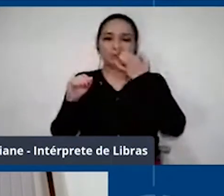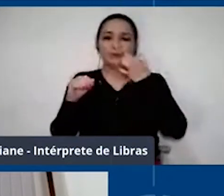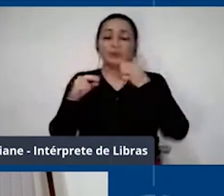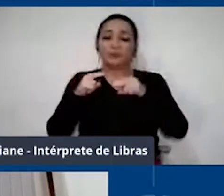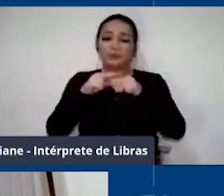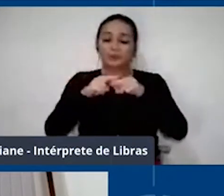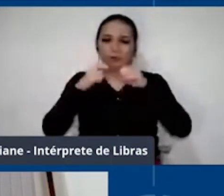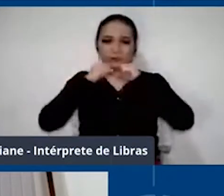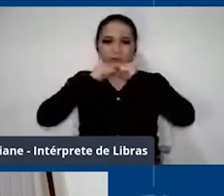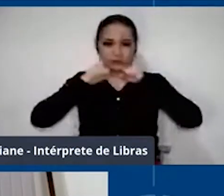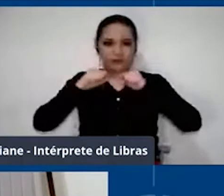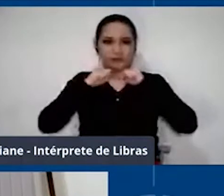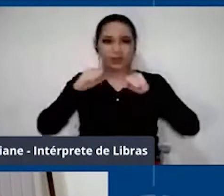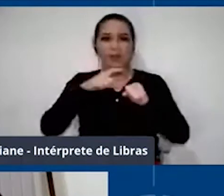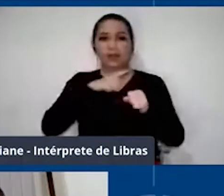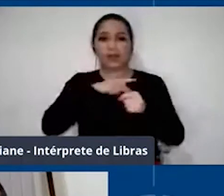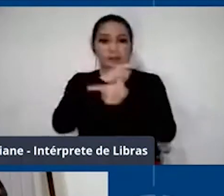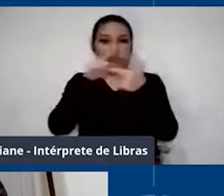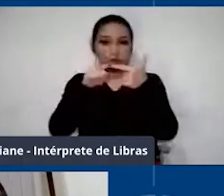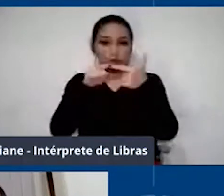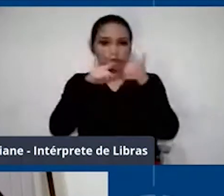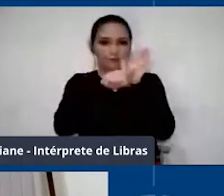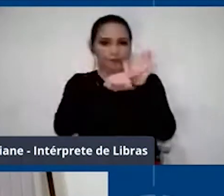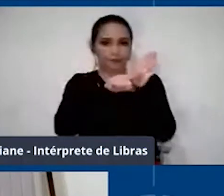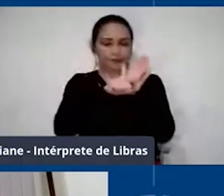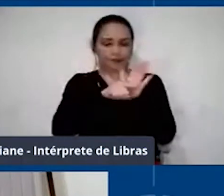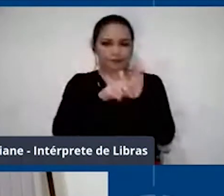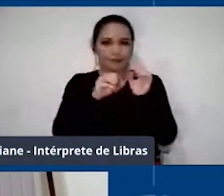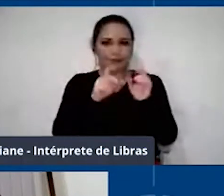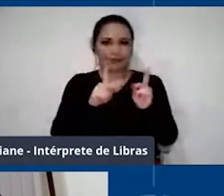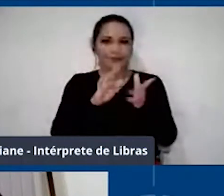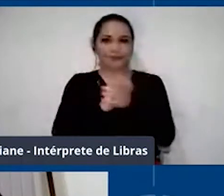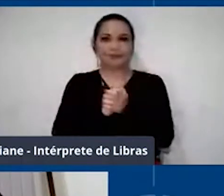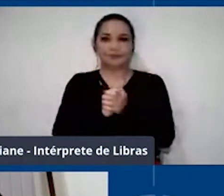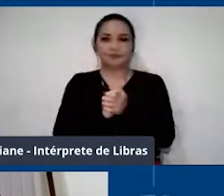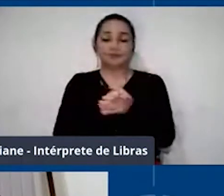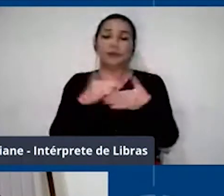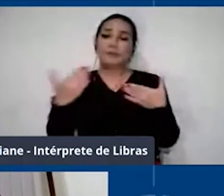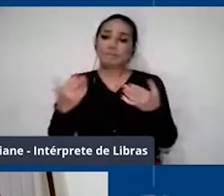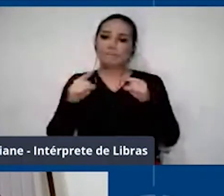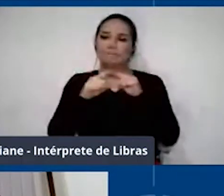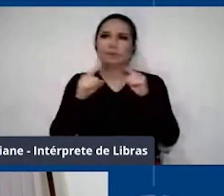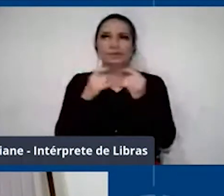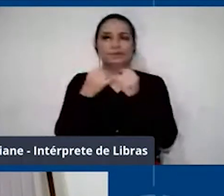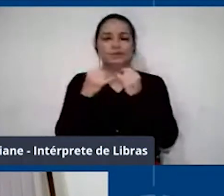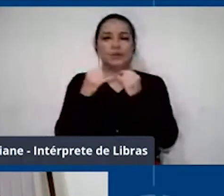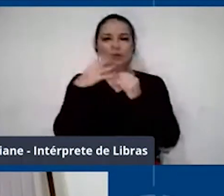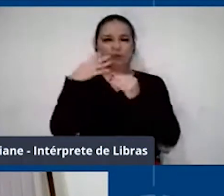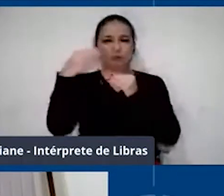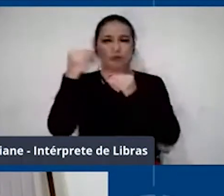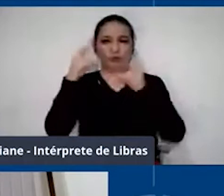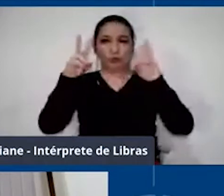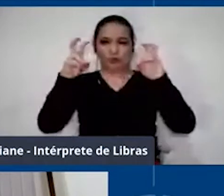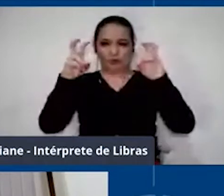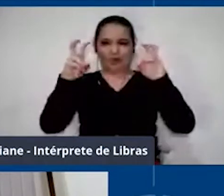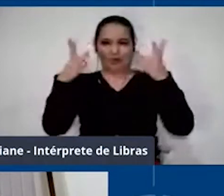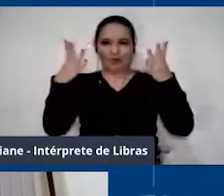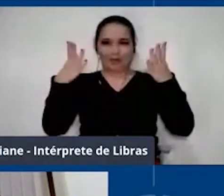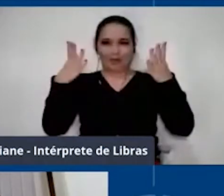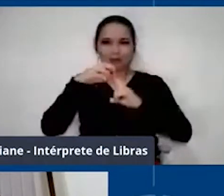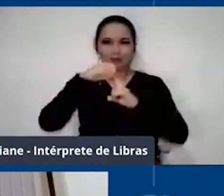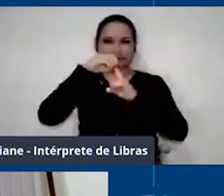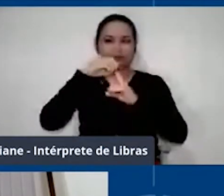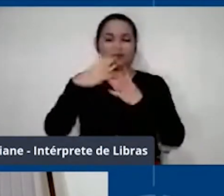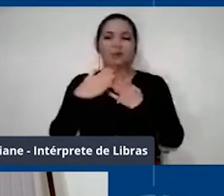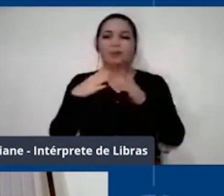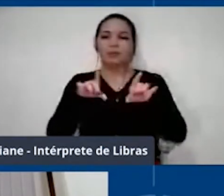secretária, uma segunda pergunta, então, fugindo brevemente do tema central, né, mas buscando aproveitar